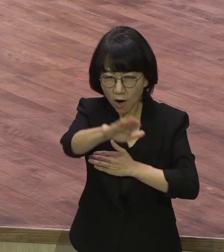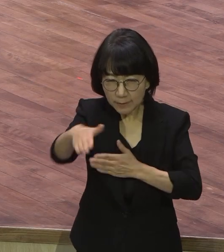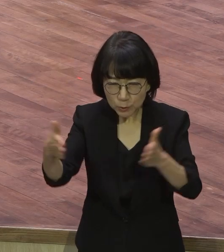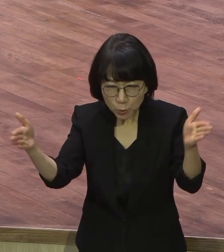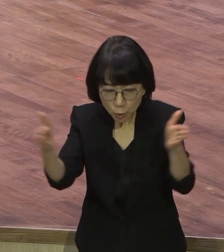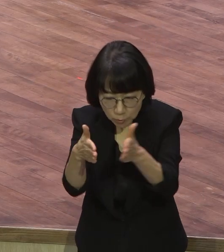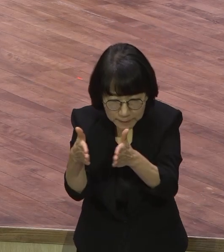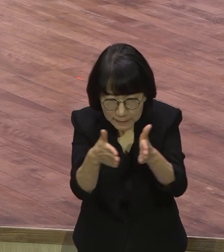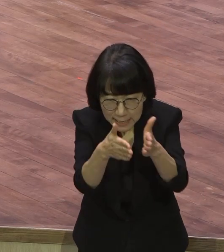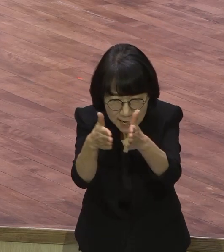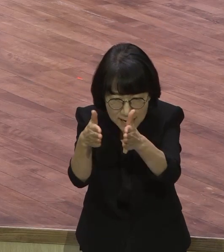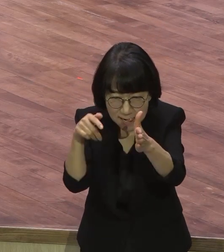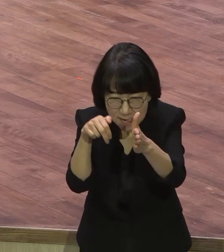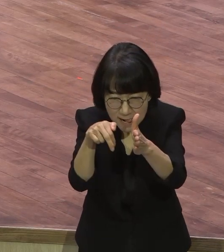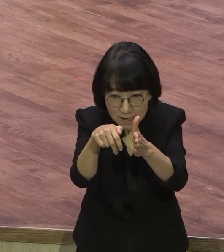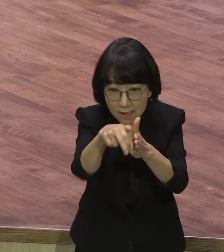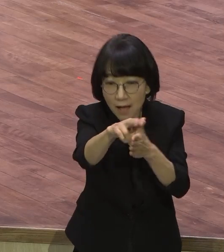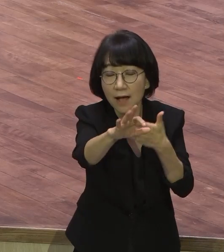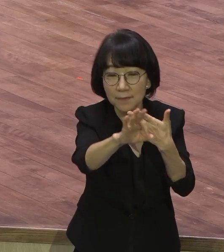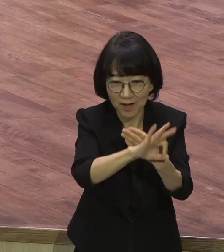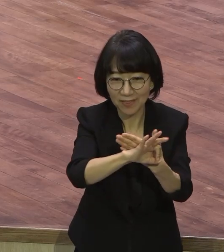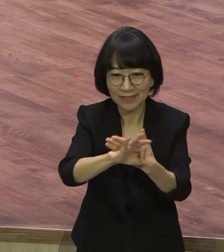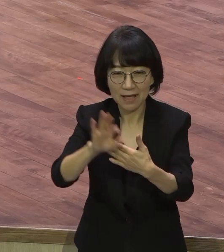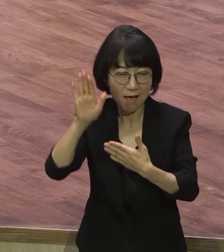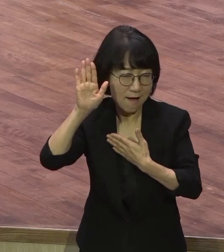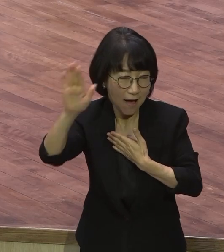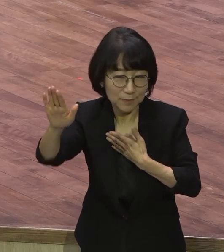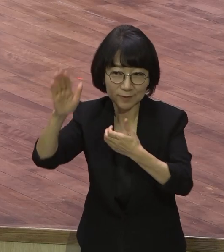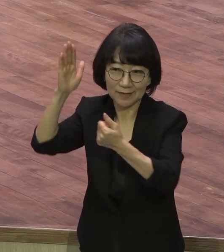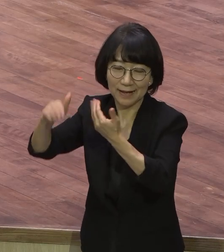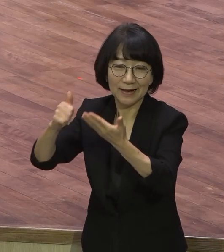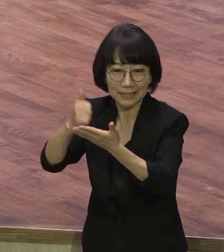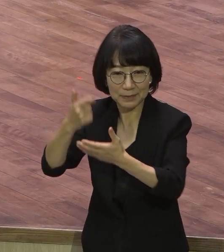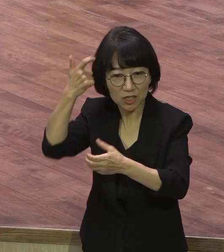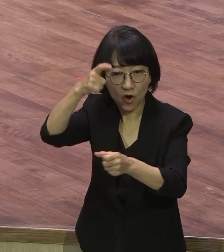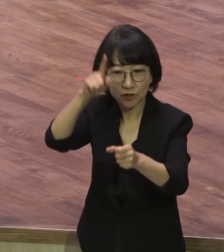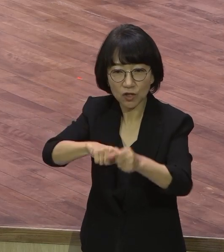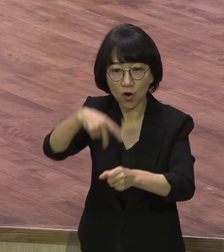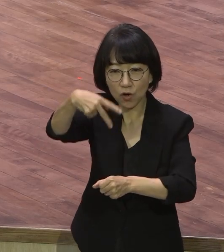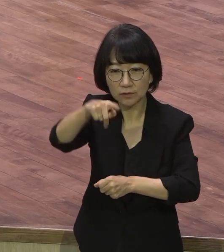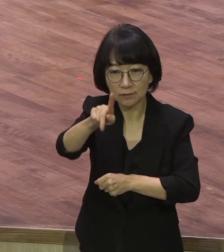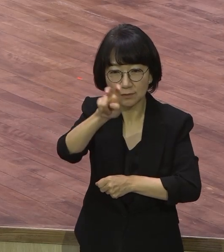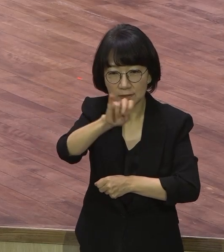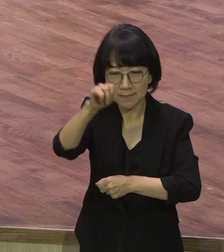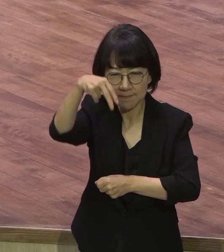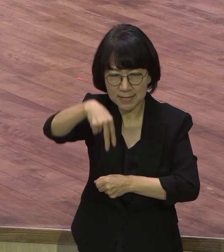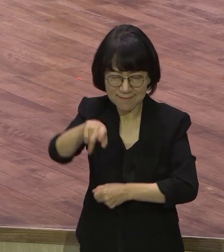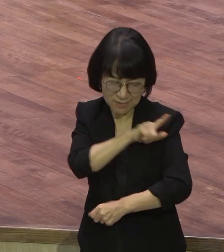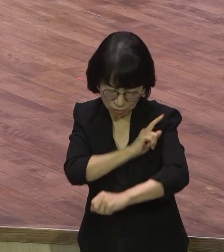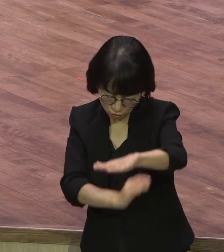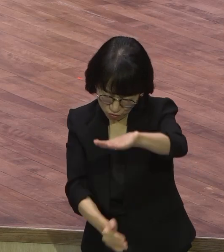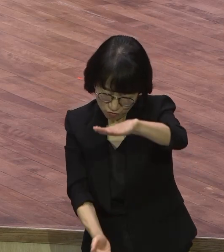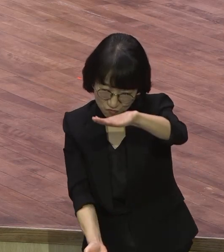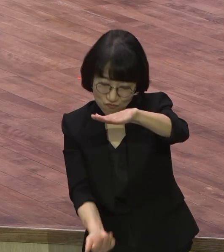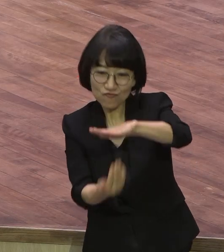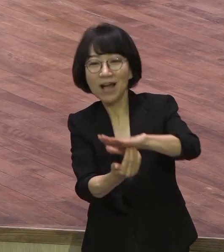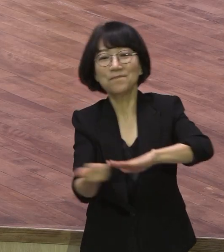가고 좁은 문을 선택했다면 영적 서밋으로 서십니다. 영적 서밋 최고로 서밋은